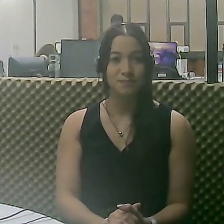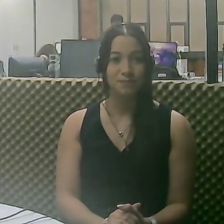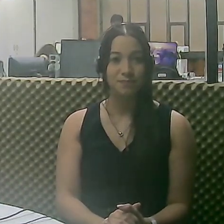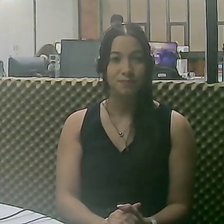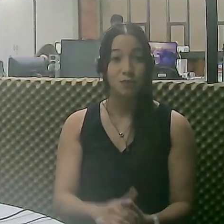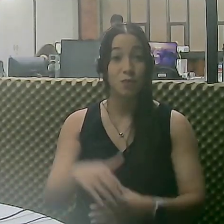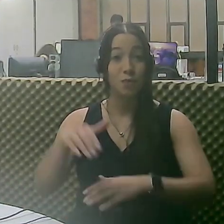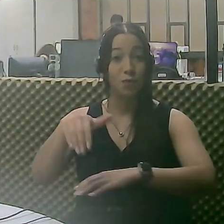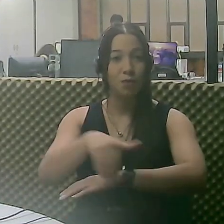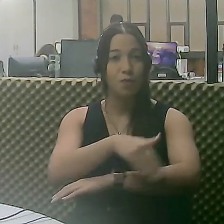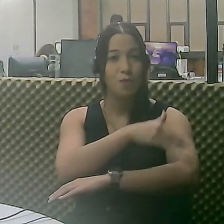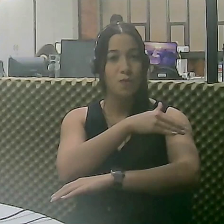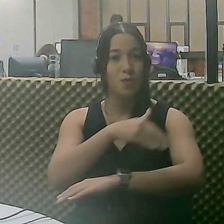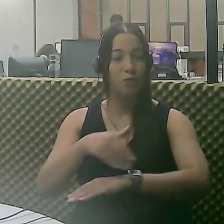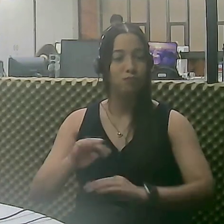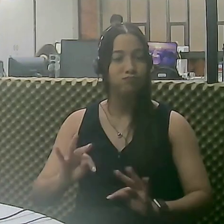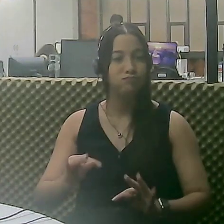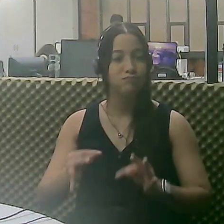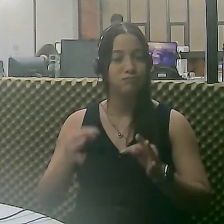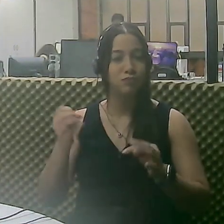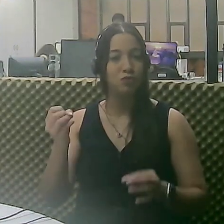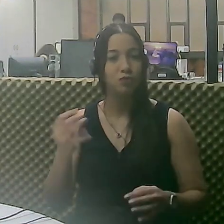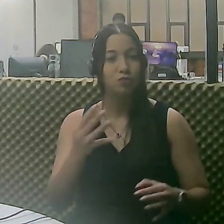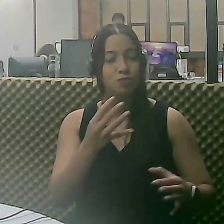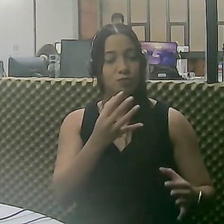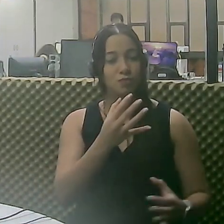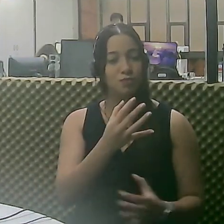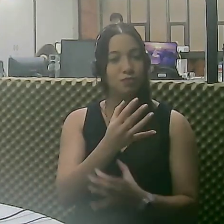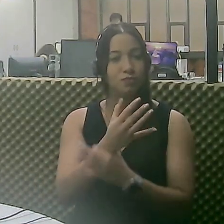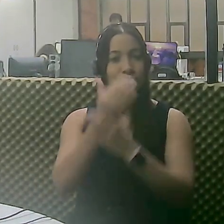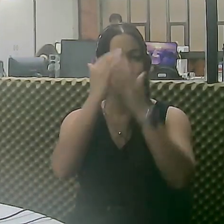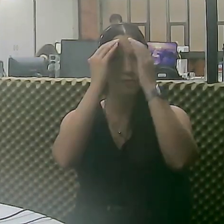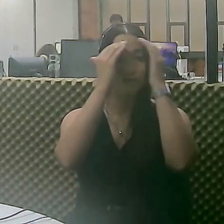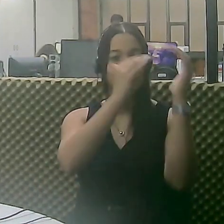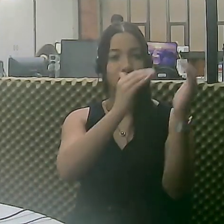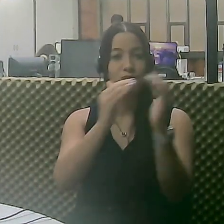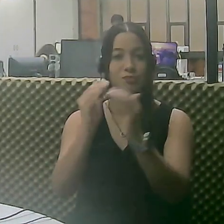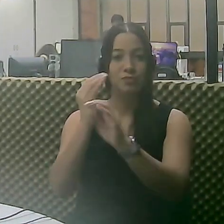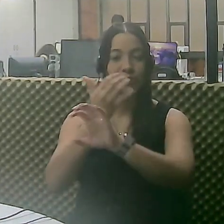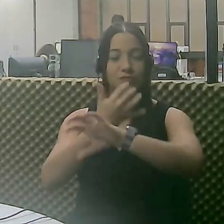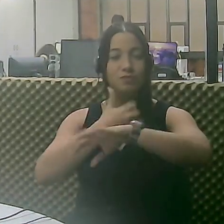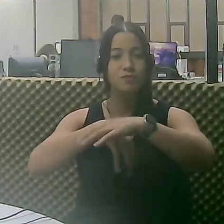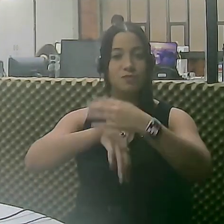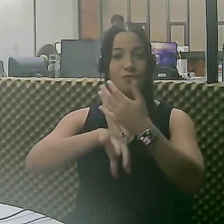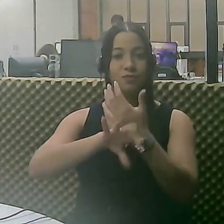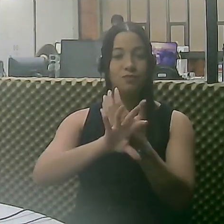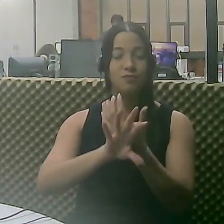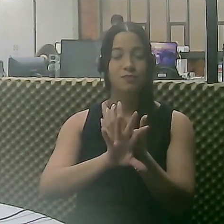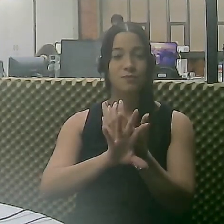Nossas ruas estão mais modernas e seguras com respeito ao meio ambiente.